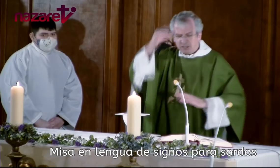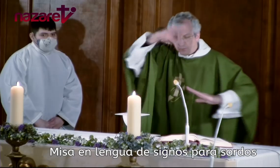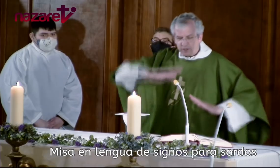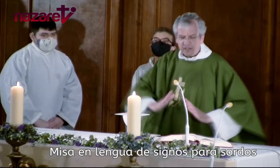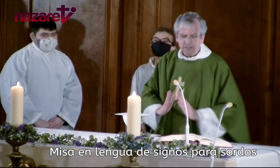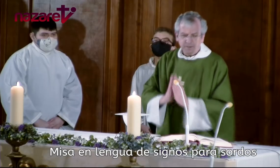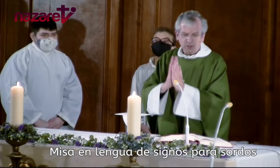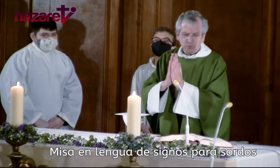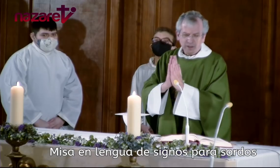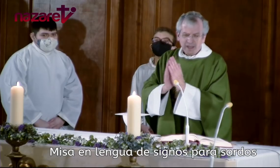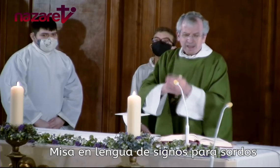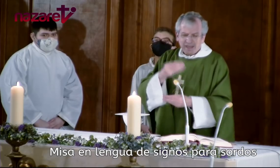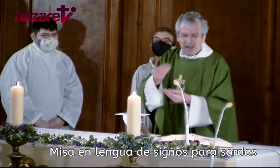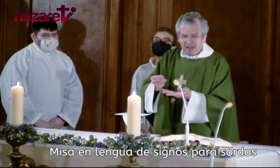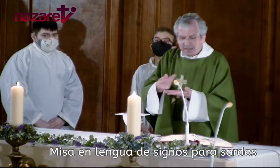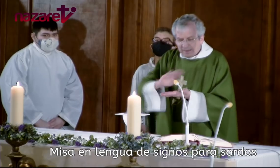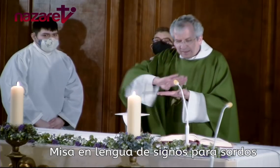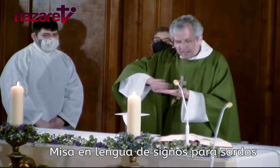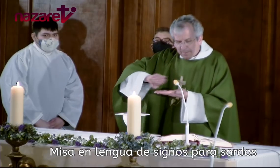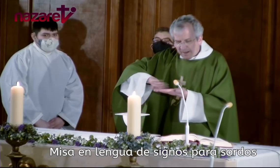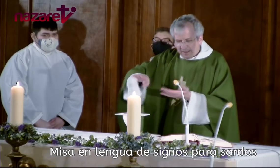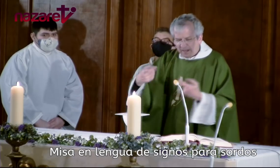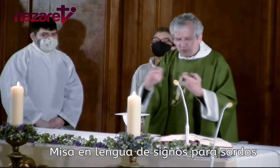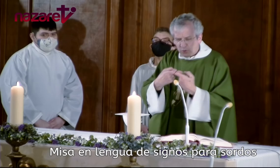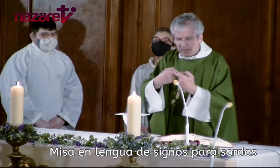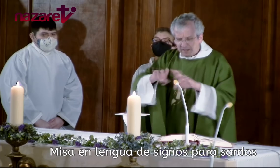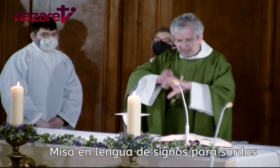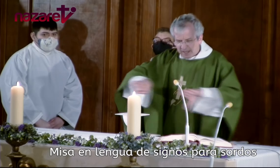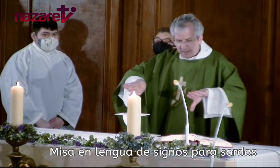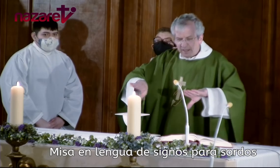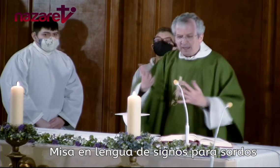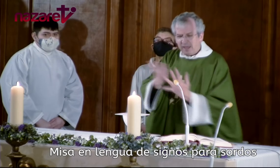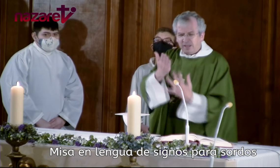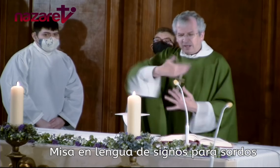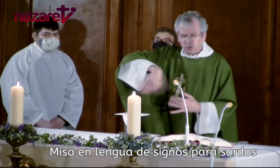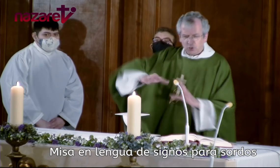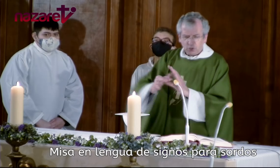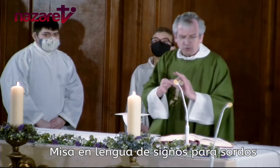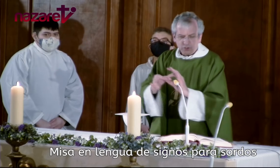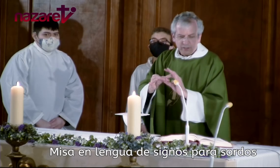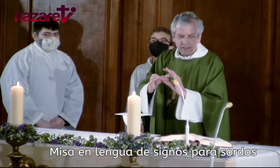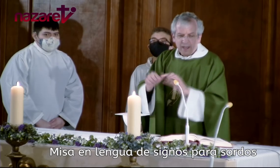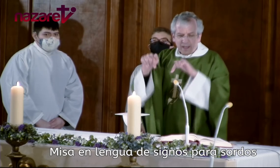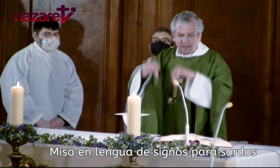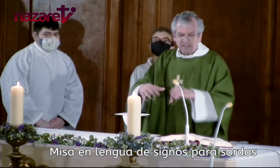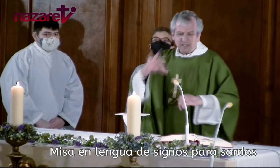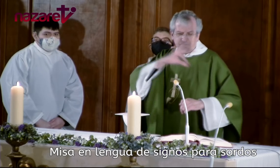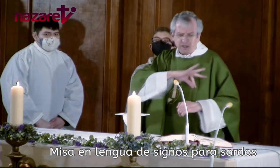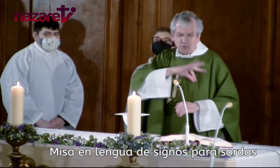mismo Espíritu, que haga desaparecer toda enemistad entre nosotros. Que este Espíritu